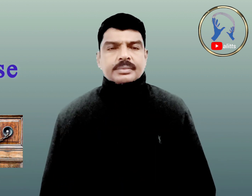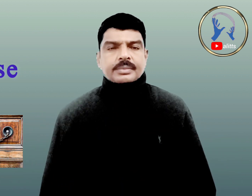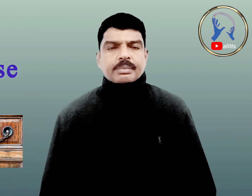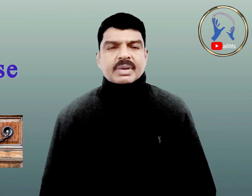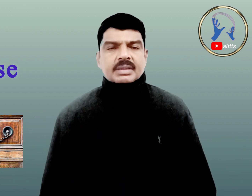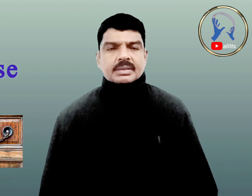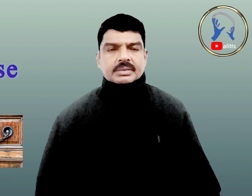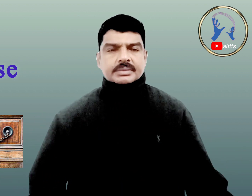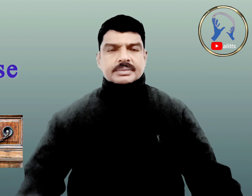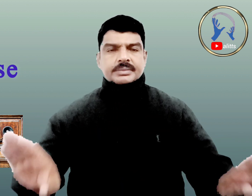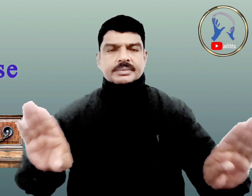बंद,